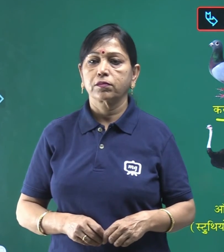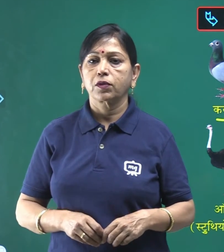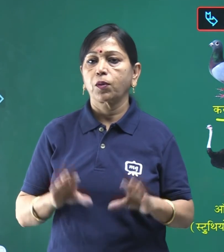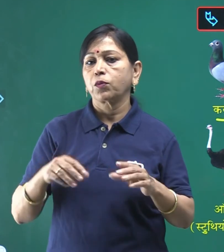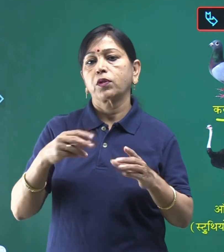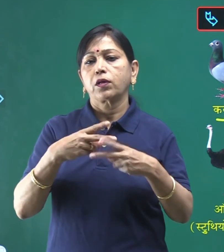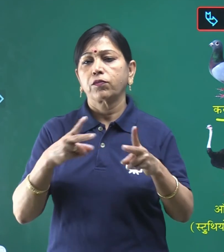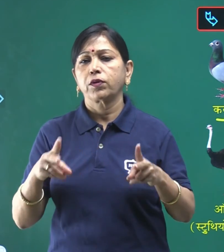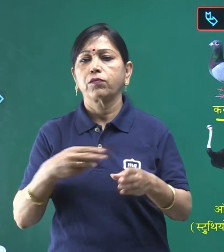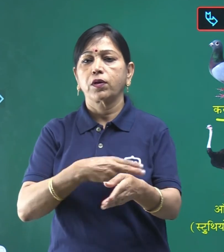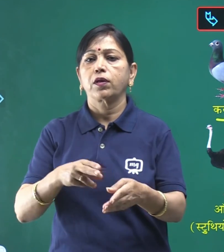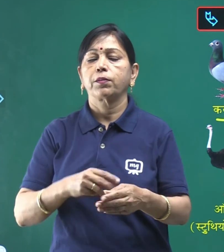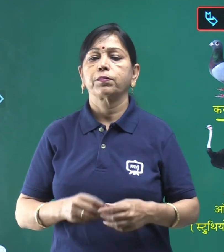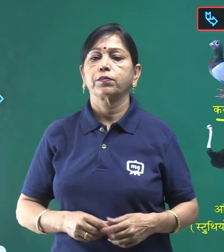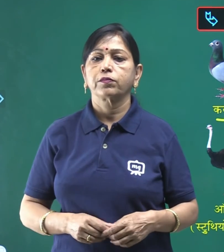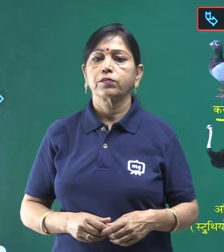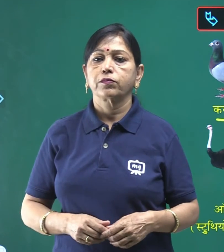कबूतर,